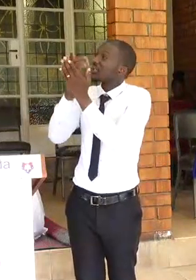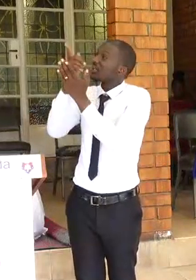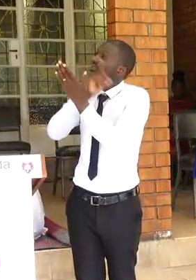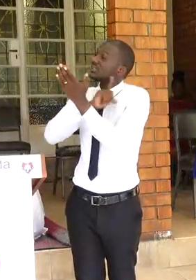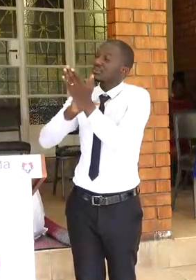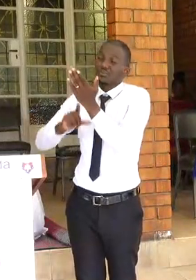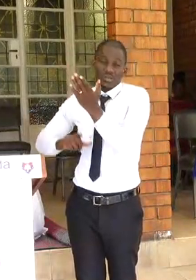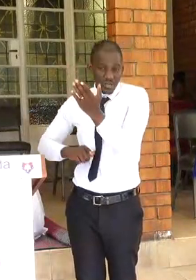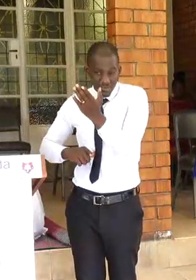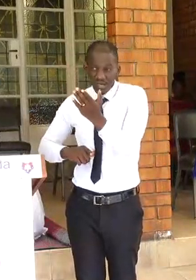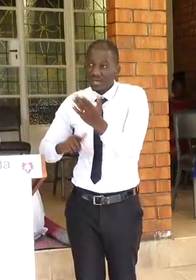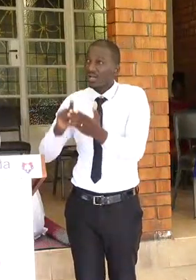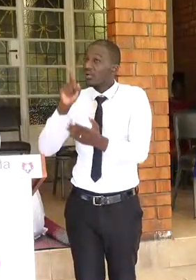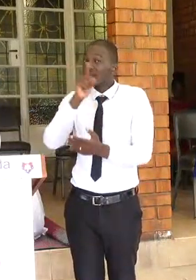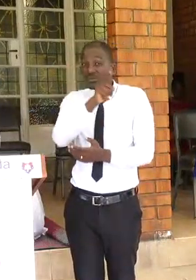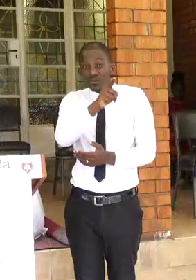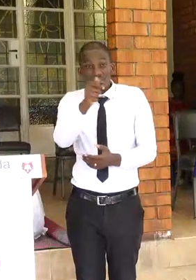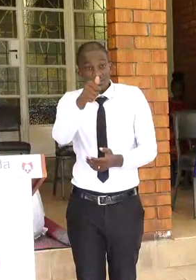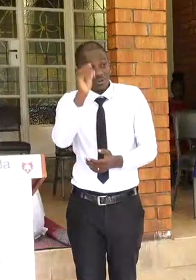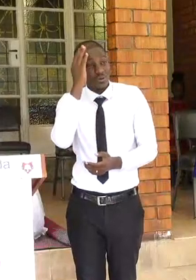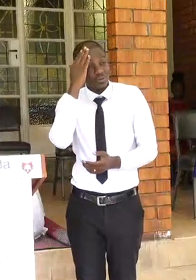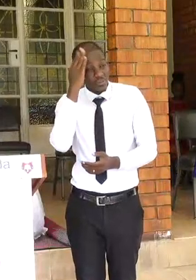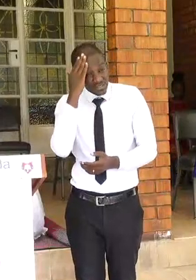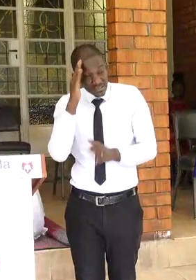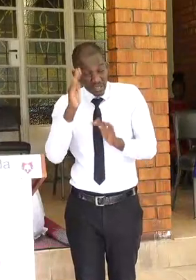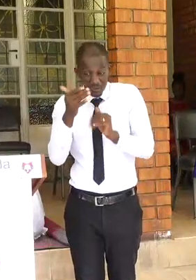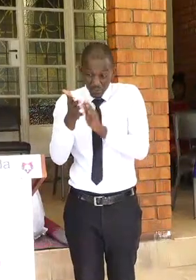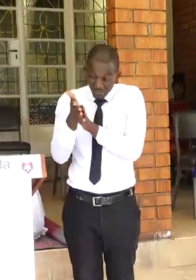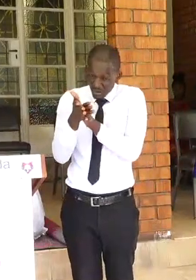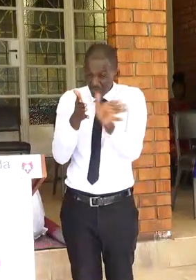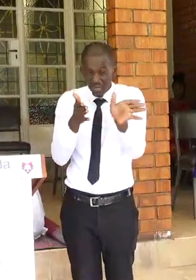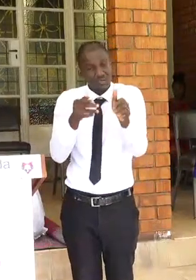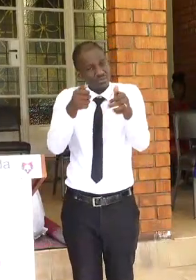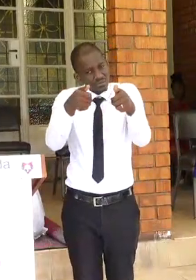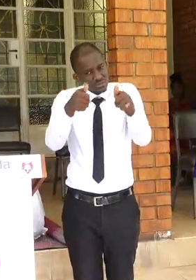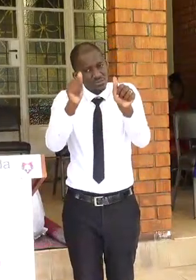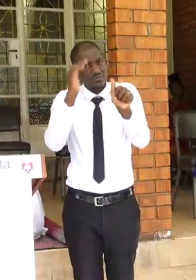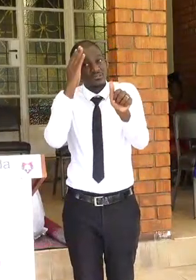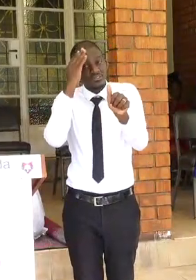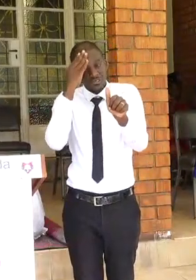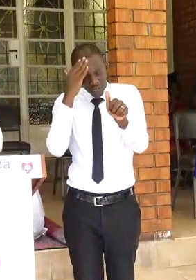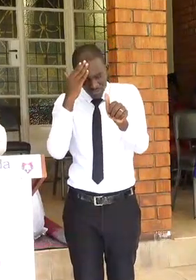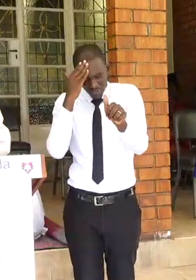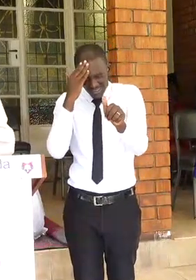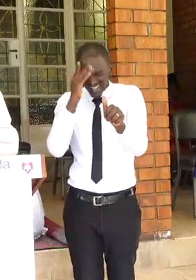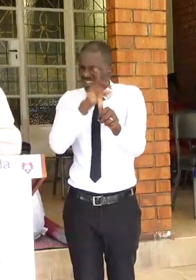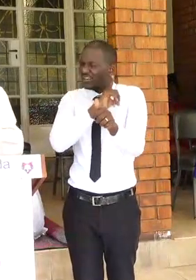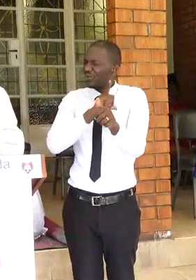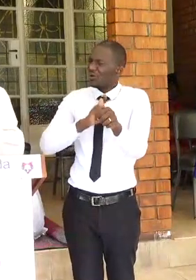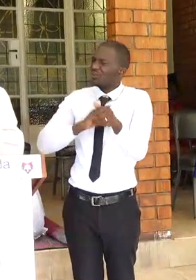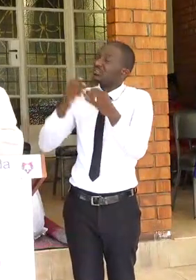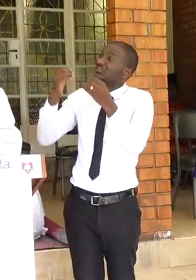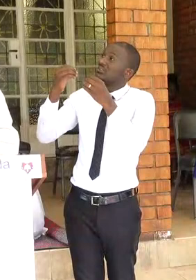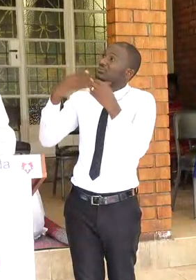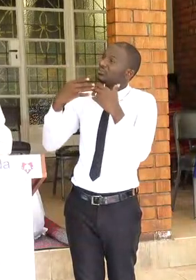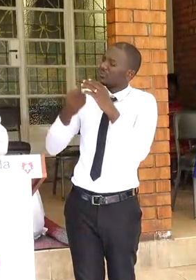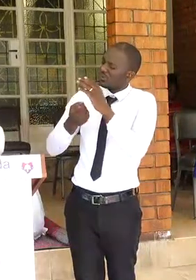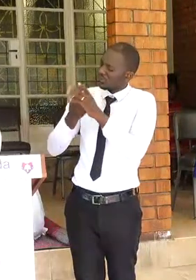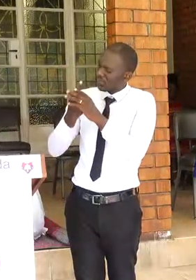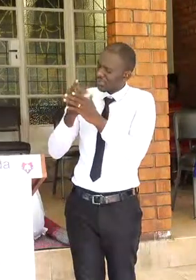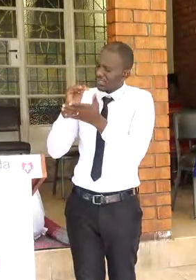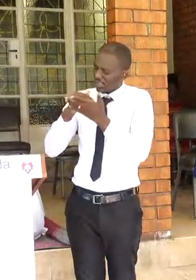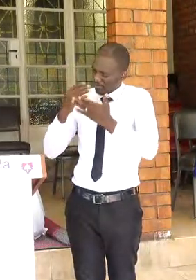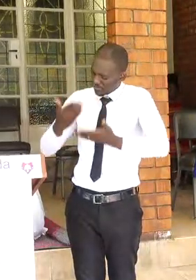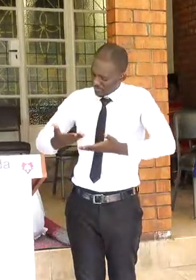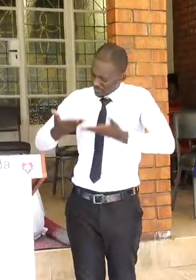sabe sala gw'omanyi ngeri gy'ovudde mukubeerawo kwa Katonda, mpa omukisera, mpa omwaganya okuwaayo